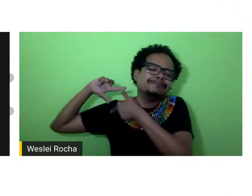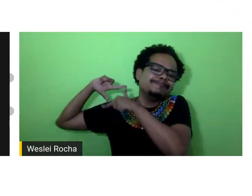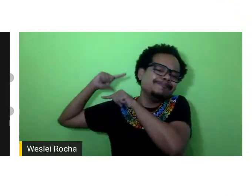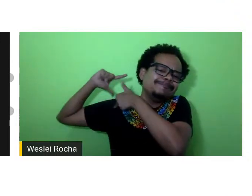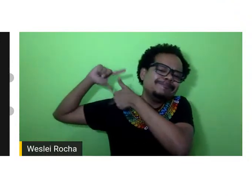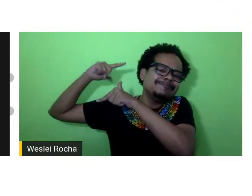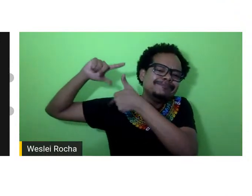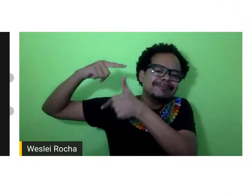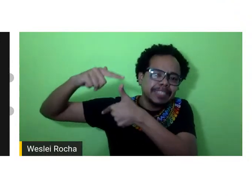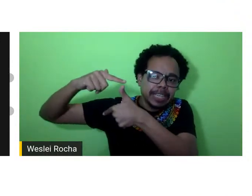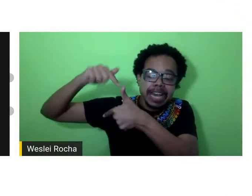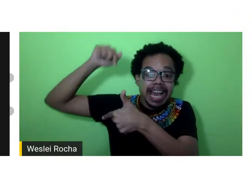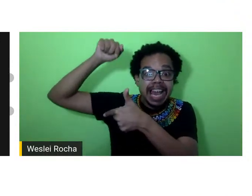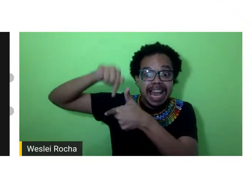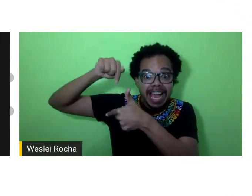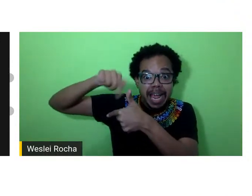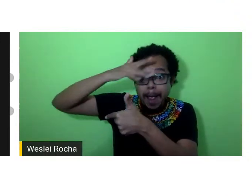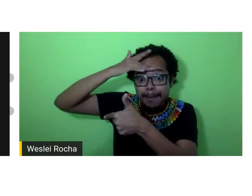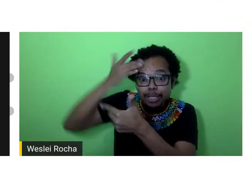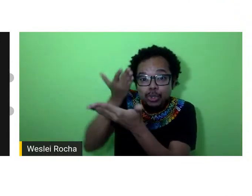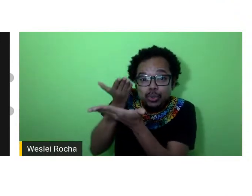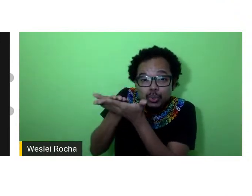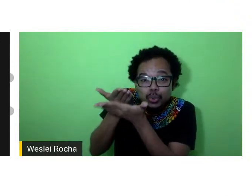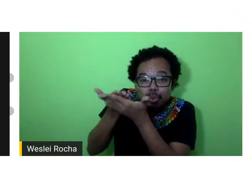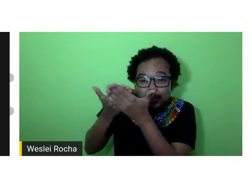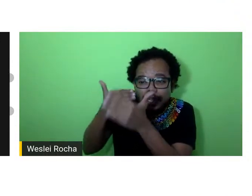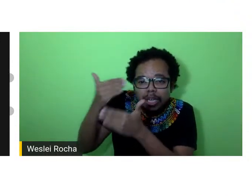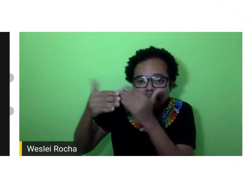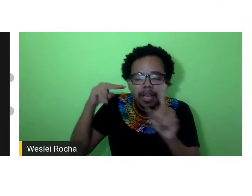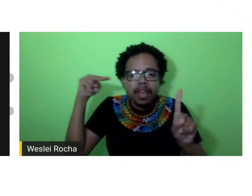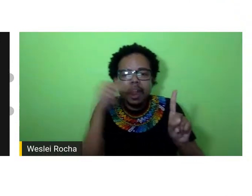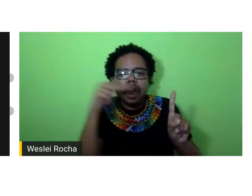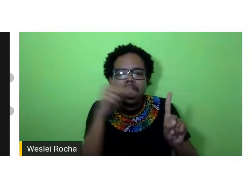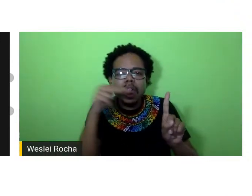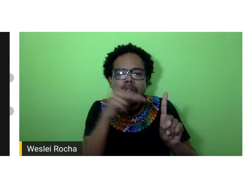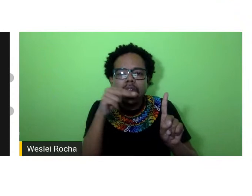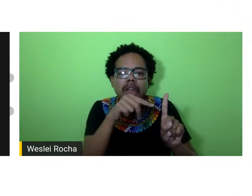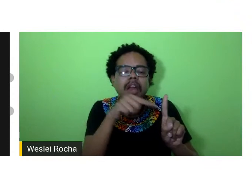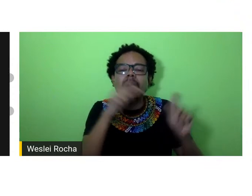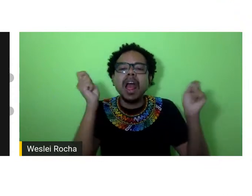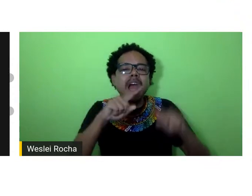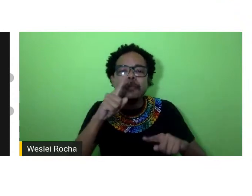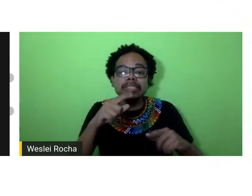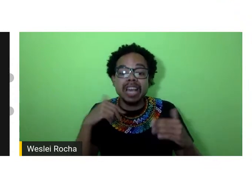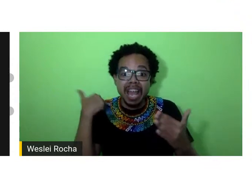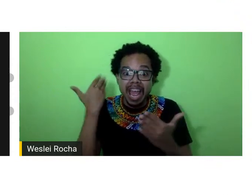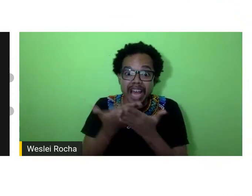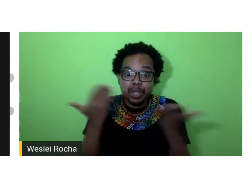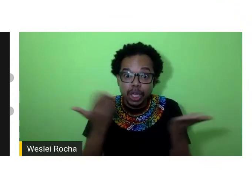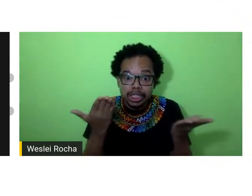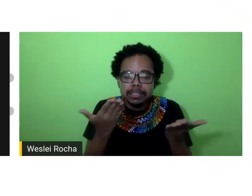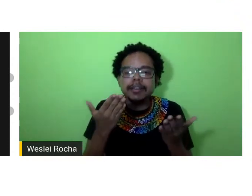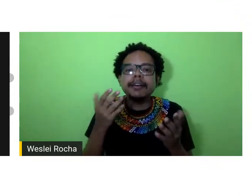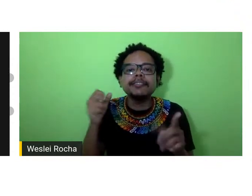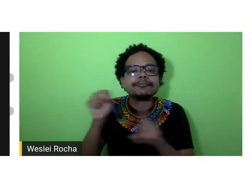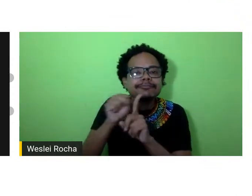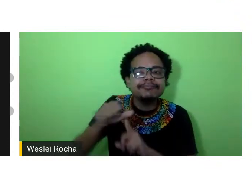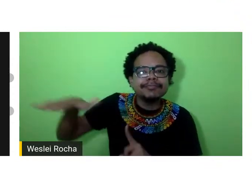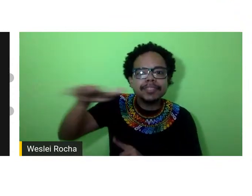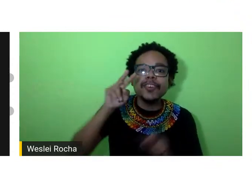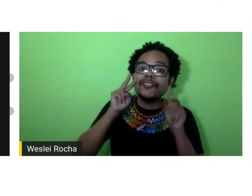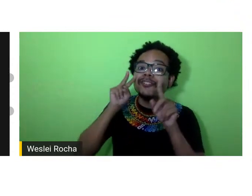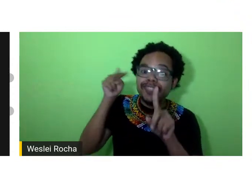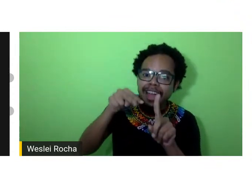ele não sabe ler ele não sabe escrever e isso vem de muitos anos atrás essa visão